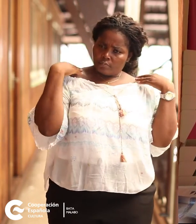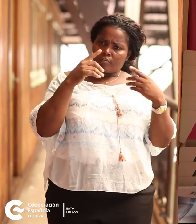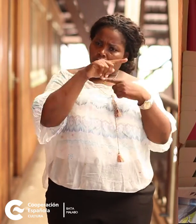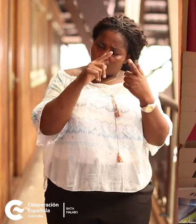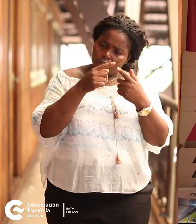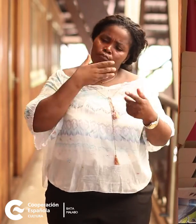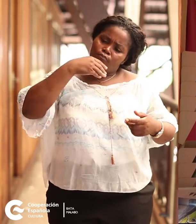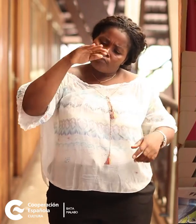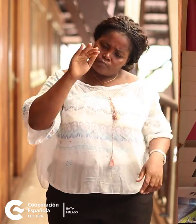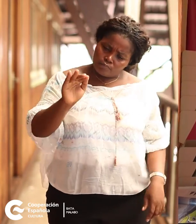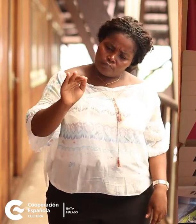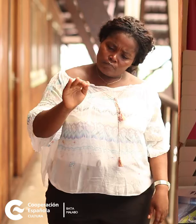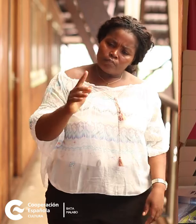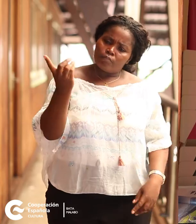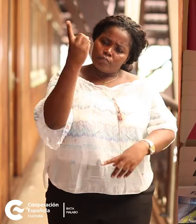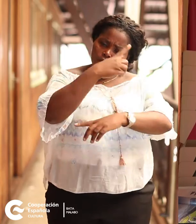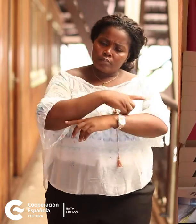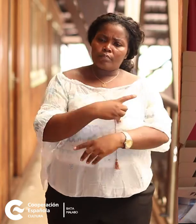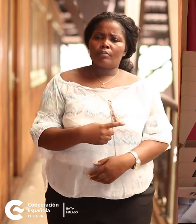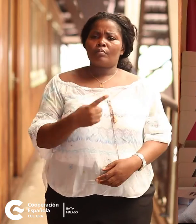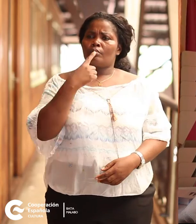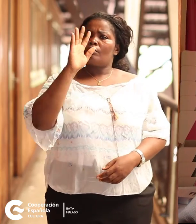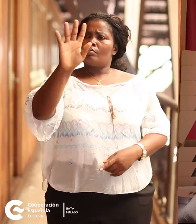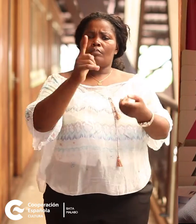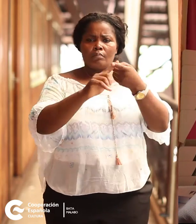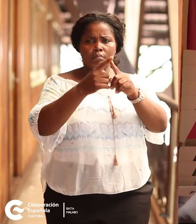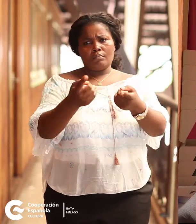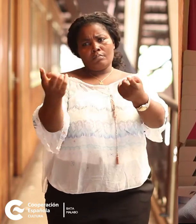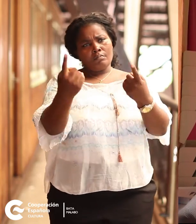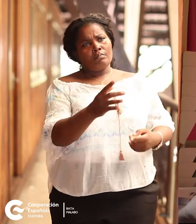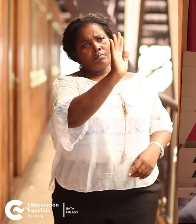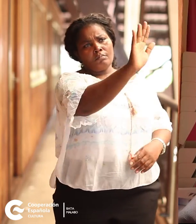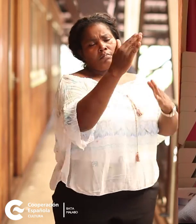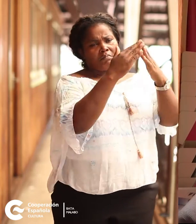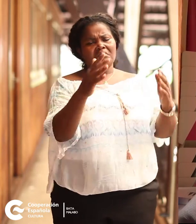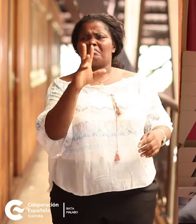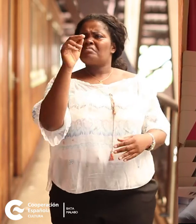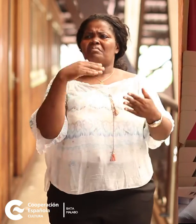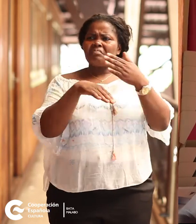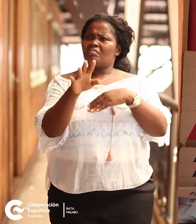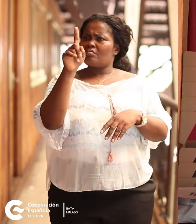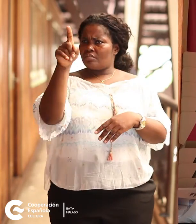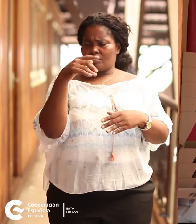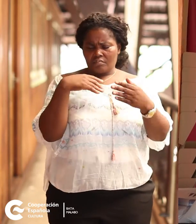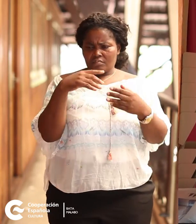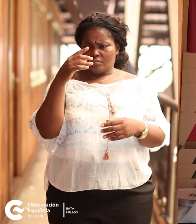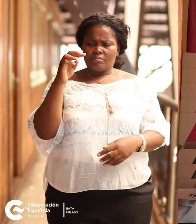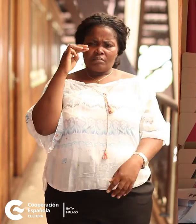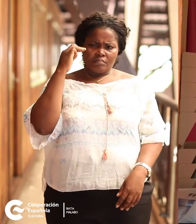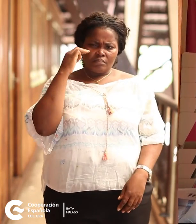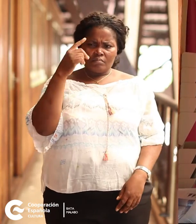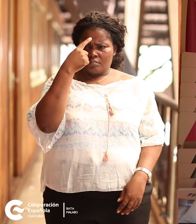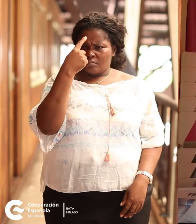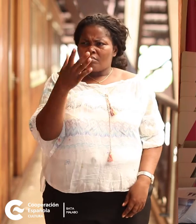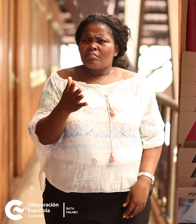desde que era un chaval. Un día, un amigo le invitó a su casa, pero no le dejaron entrar. Martin